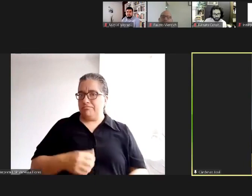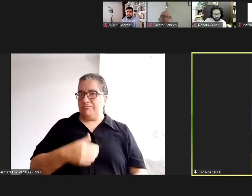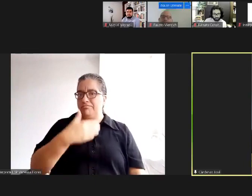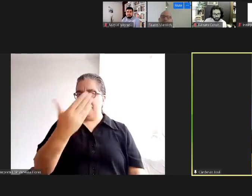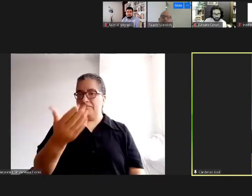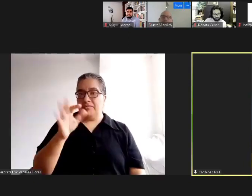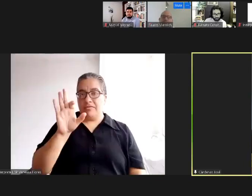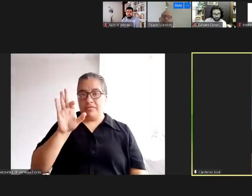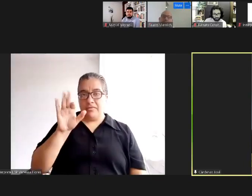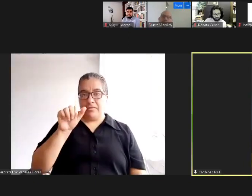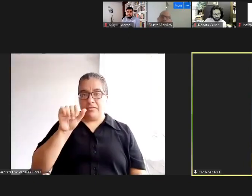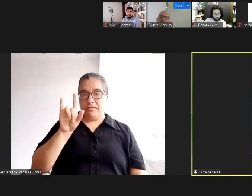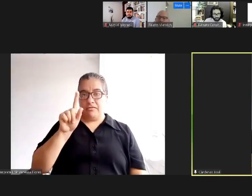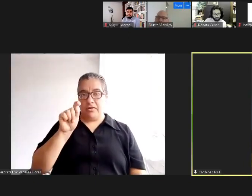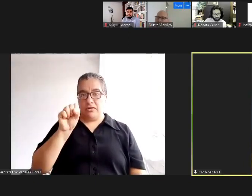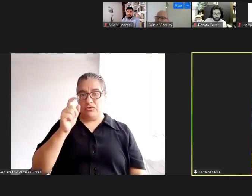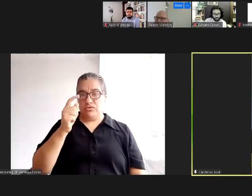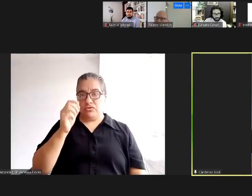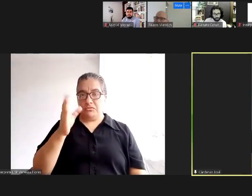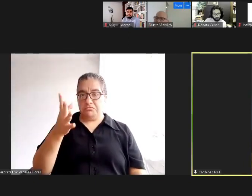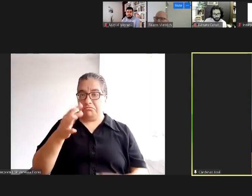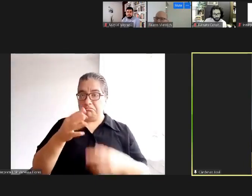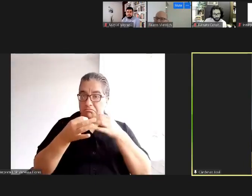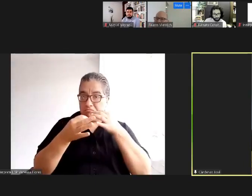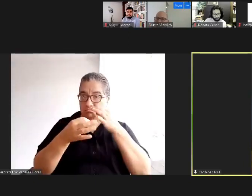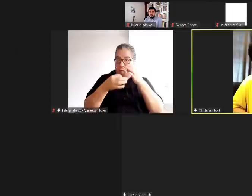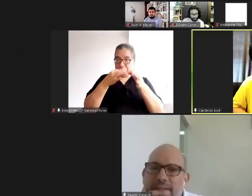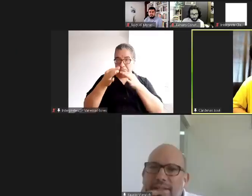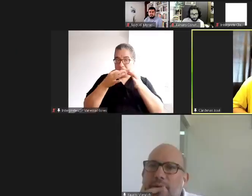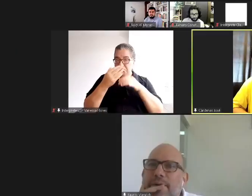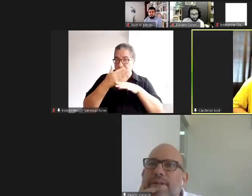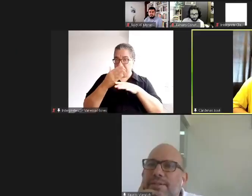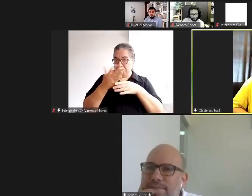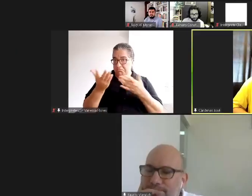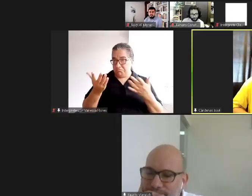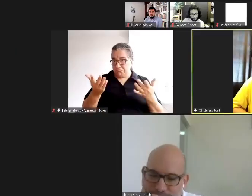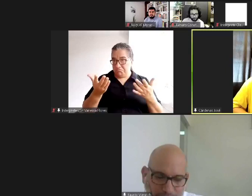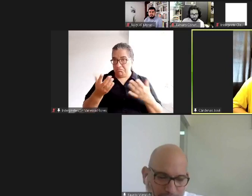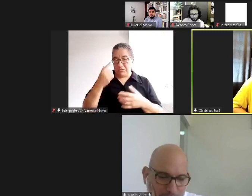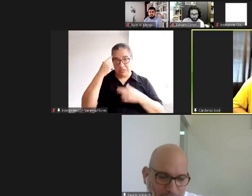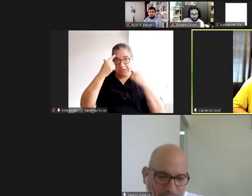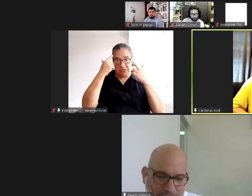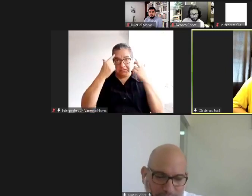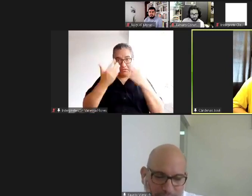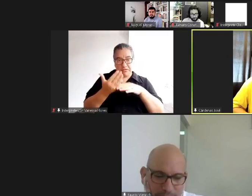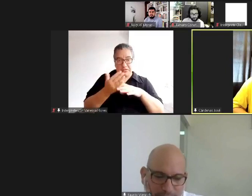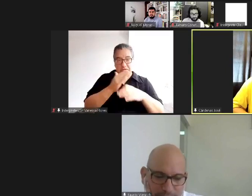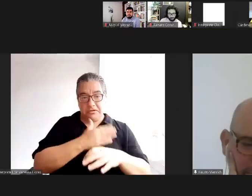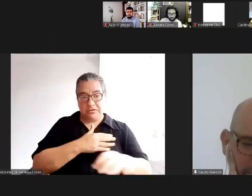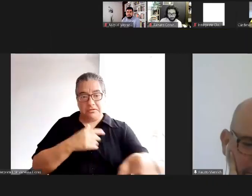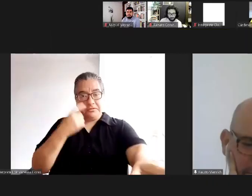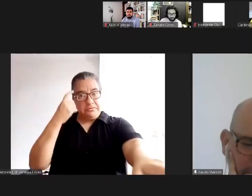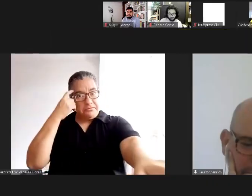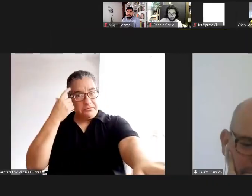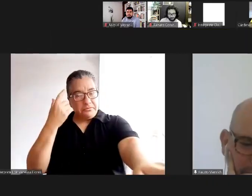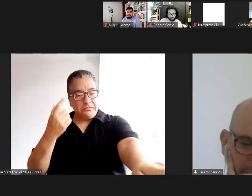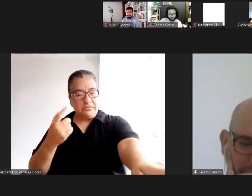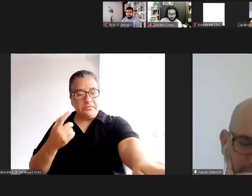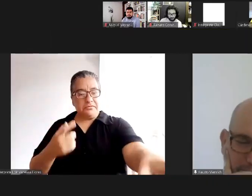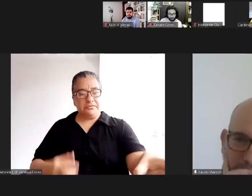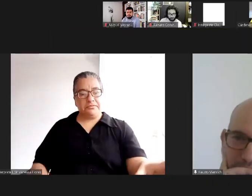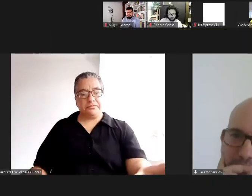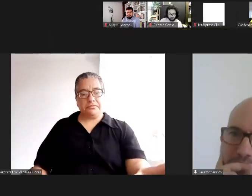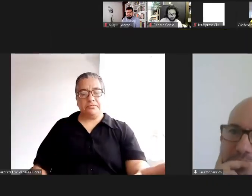poco la reflexión anterior? Digamos, Bueno, ¿qué hacemos? conozco. ¿Cómo se llama para